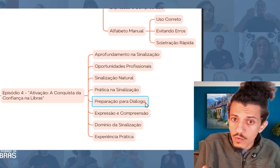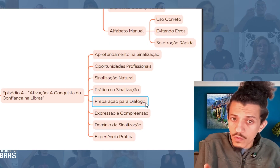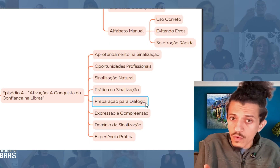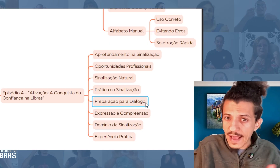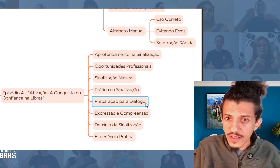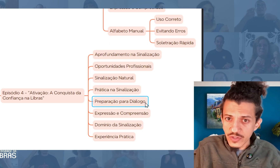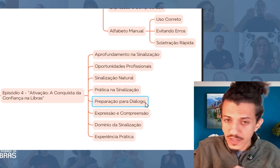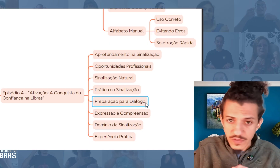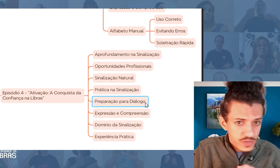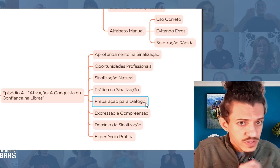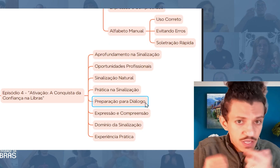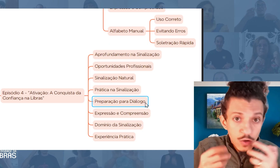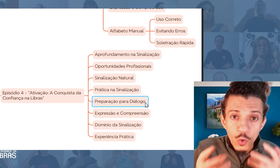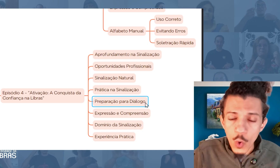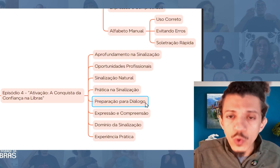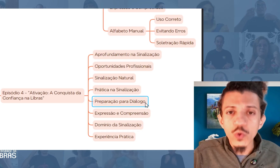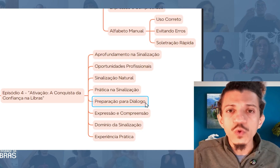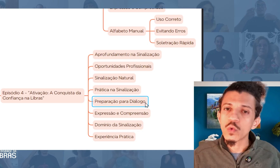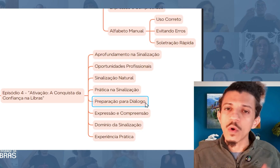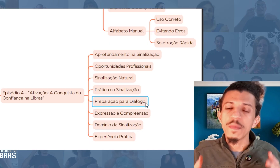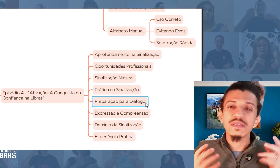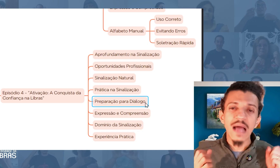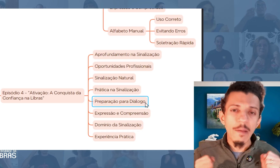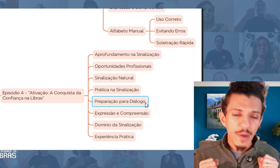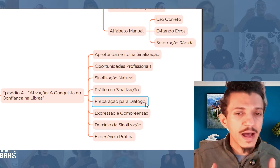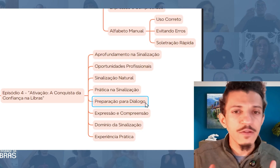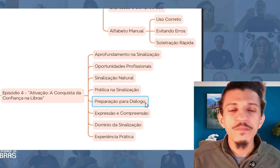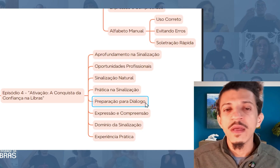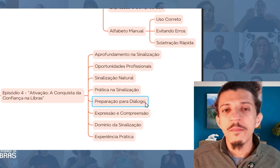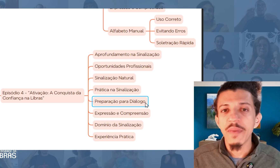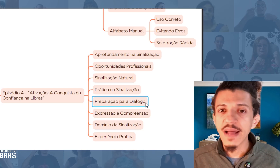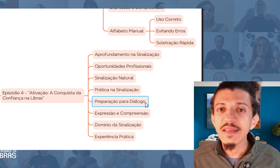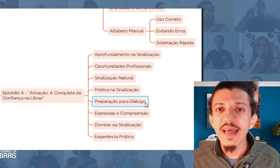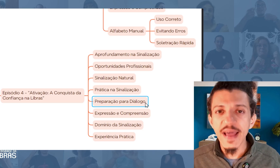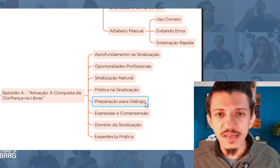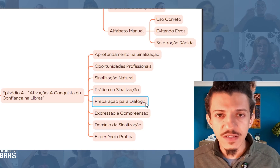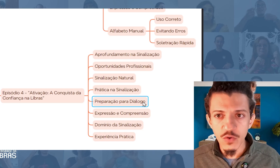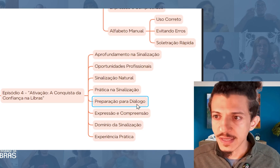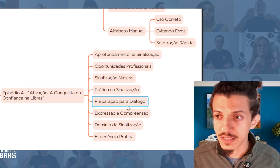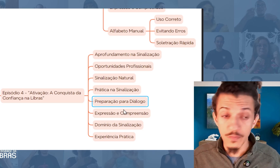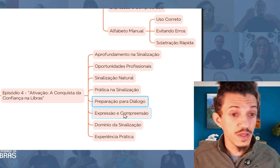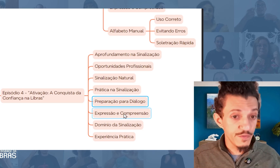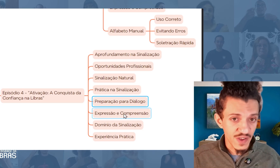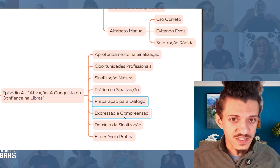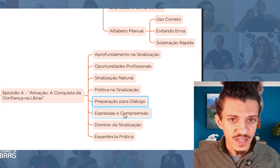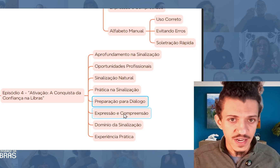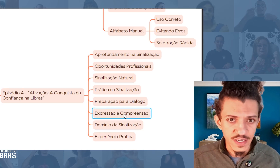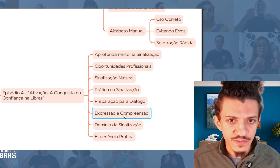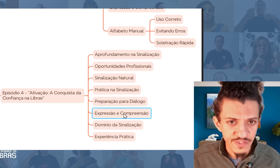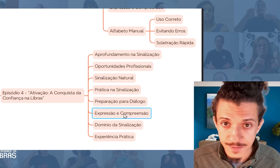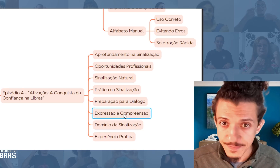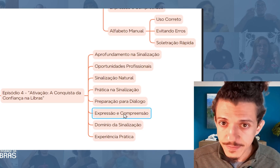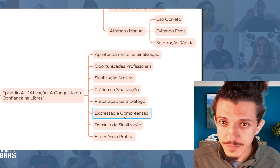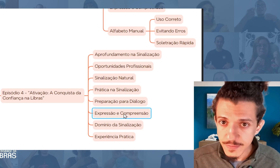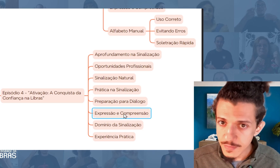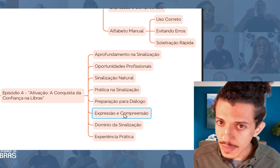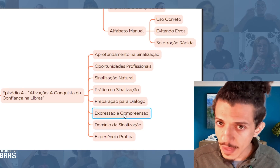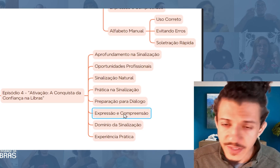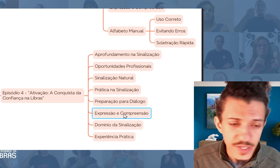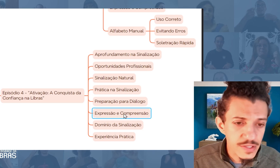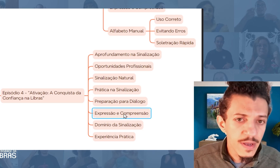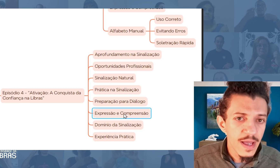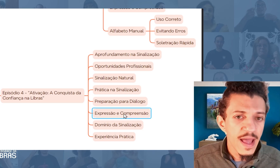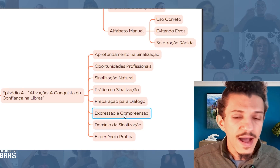lugar que de repente você encontra um surdo, como estar preparado para ter essa comunicação e fazer a diferença. Além